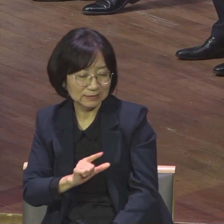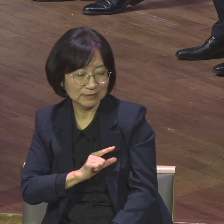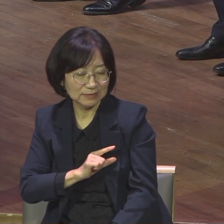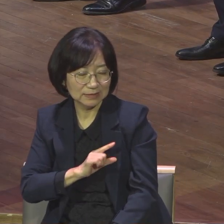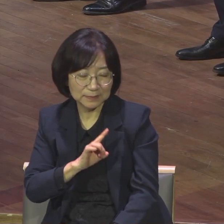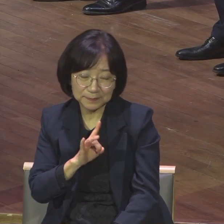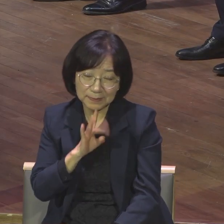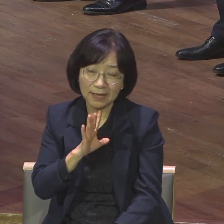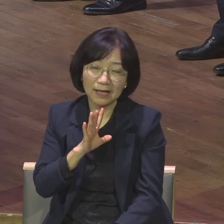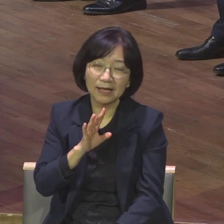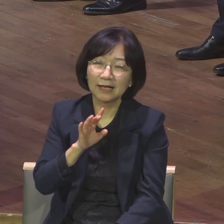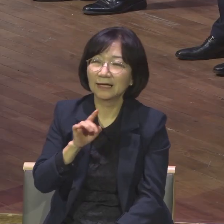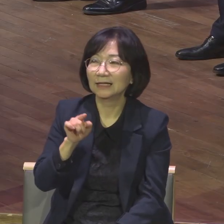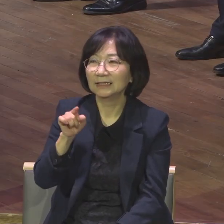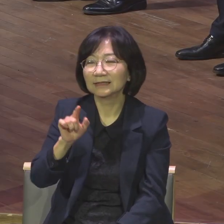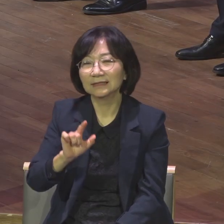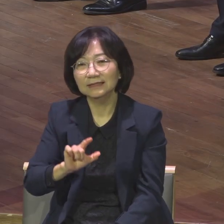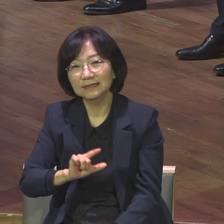그